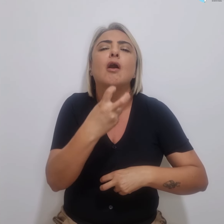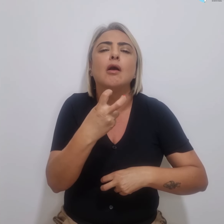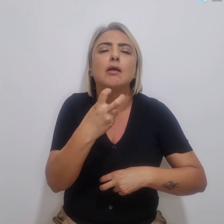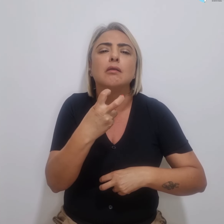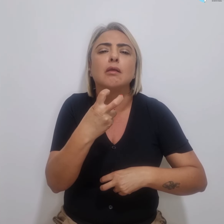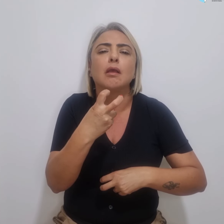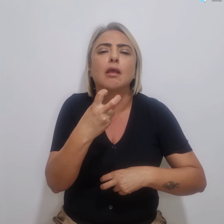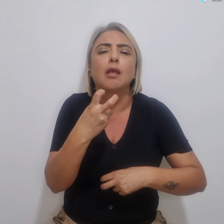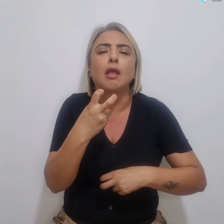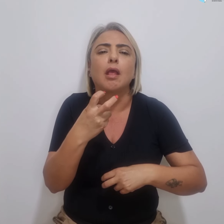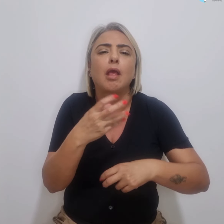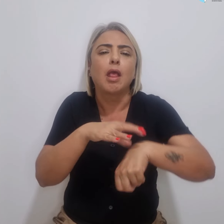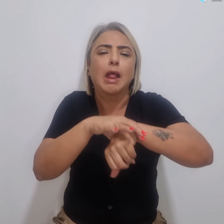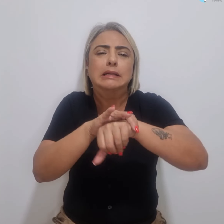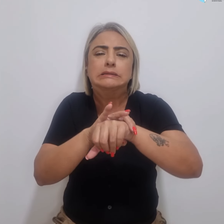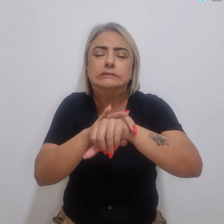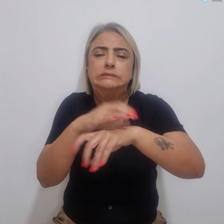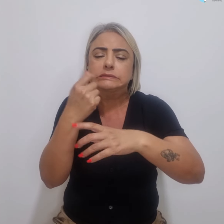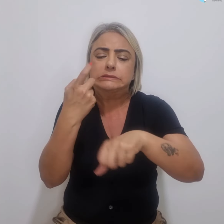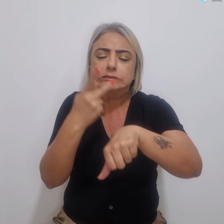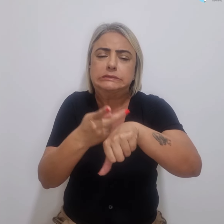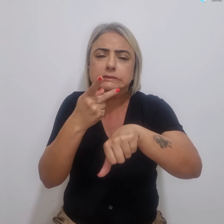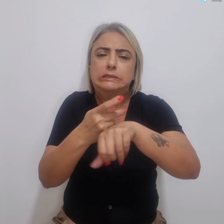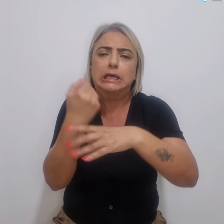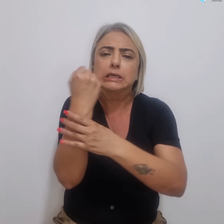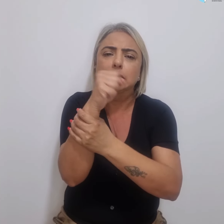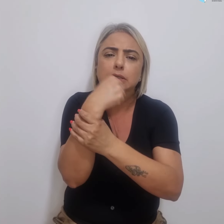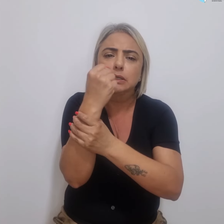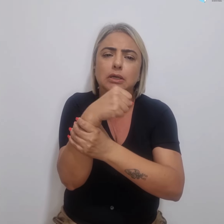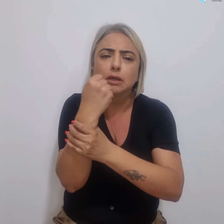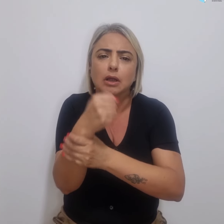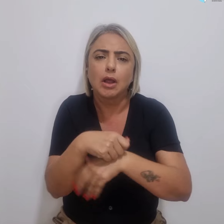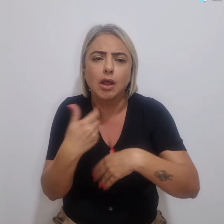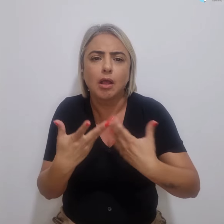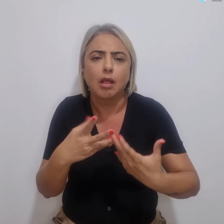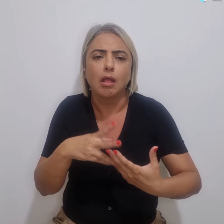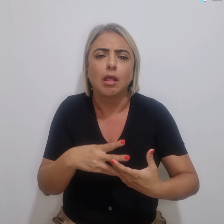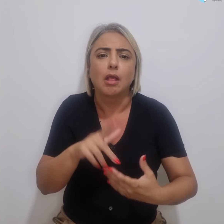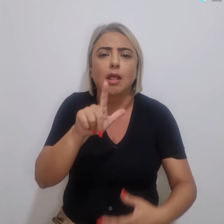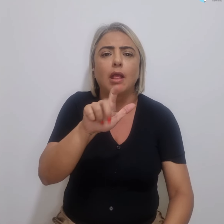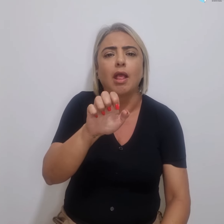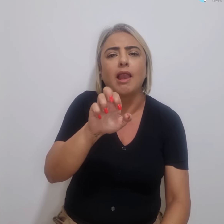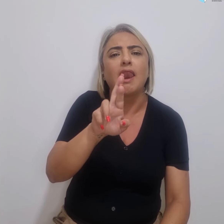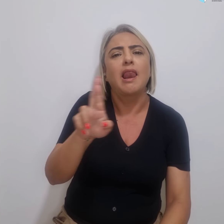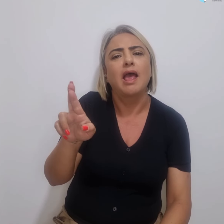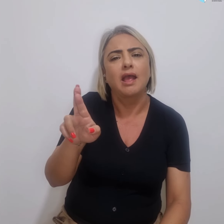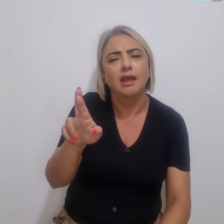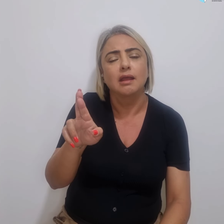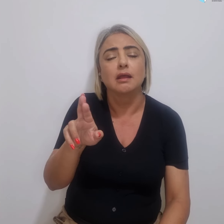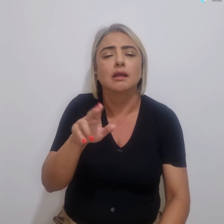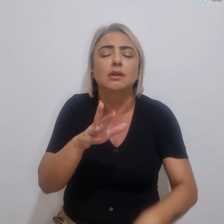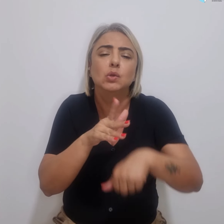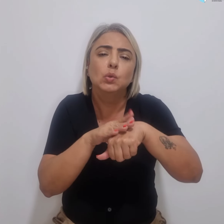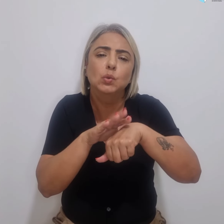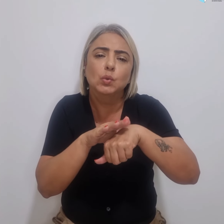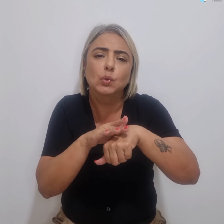osteomusculares, lesões por esforço repetitivo e doenças do aparelho